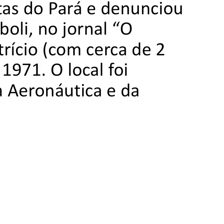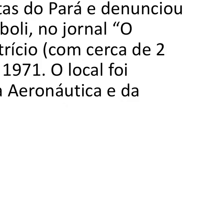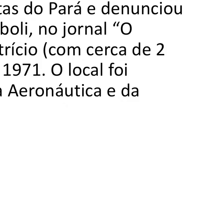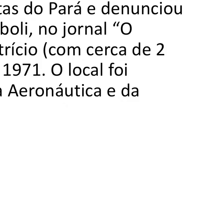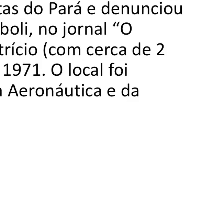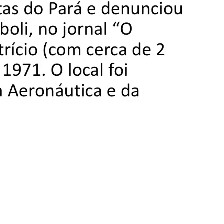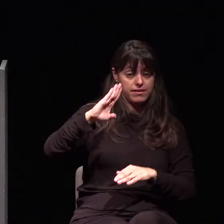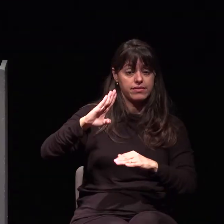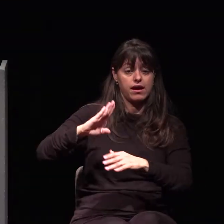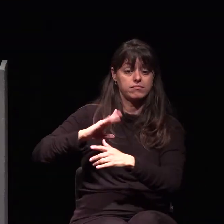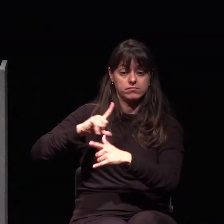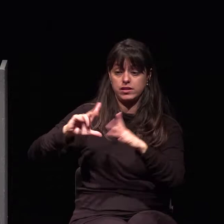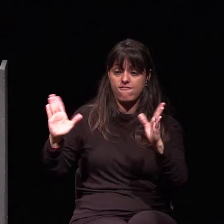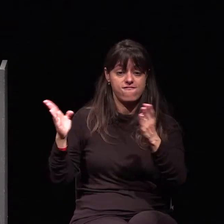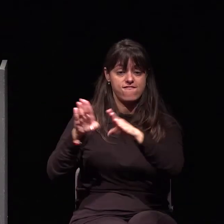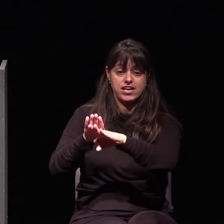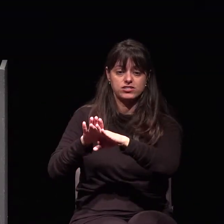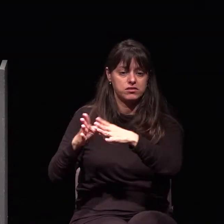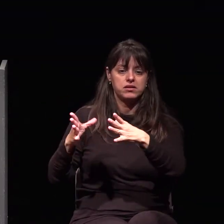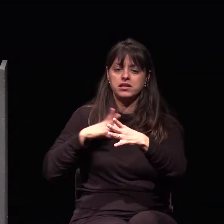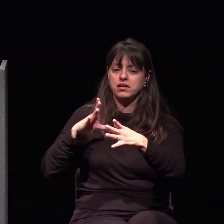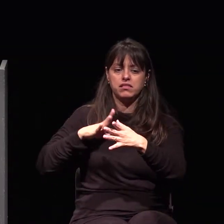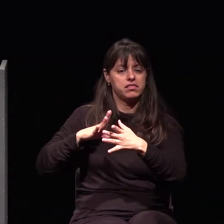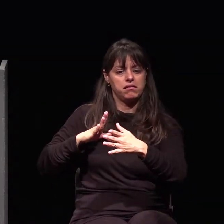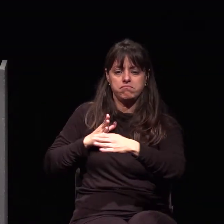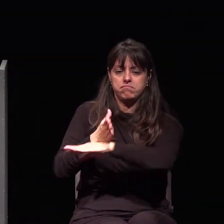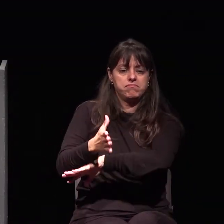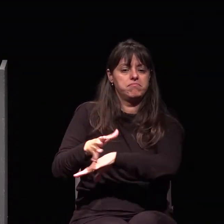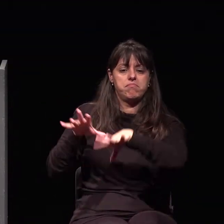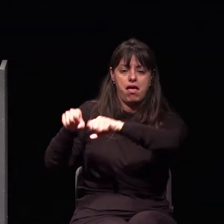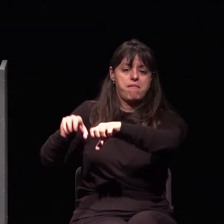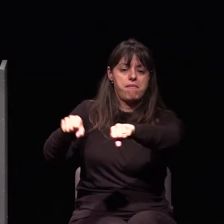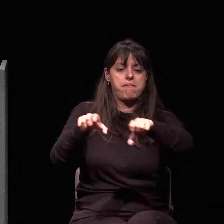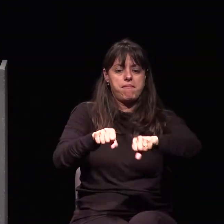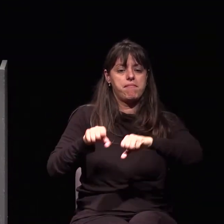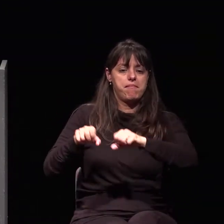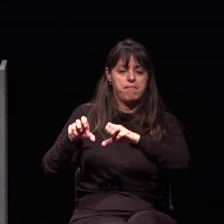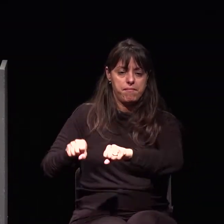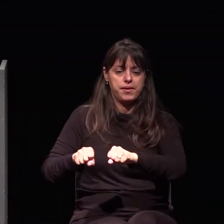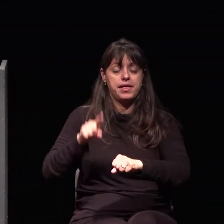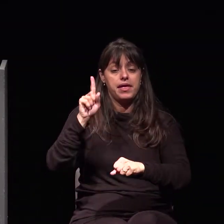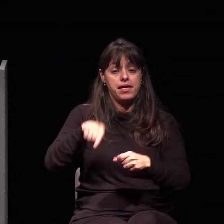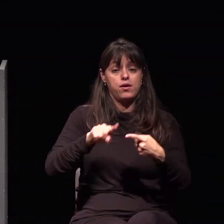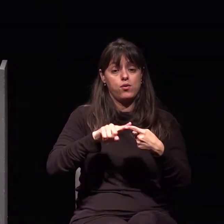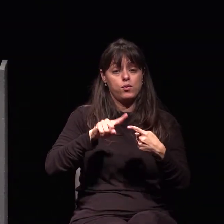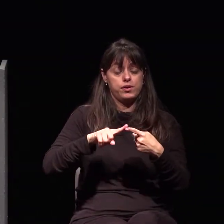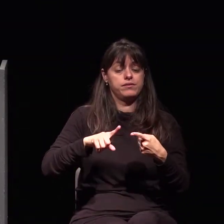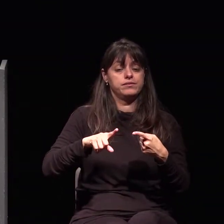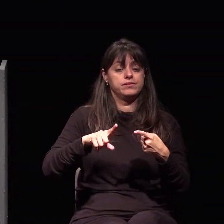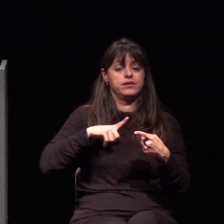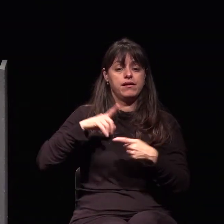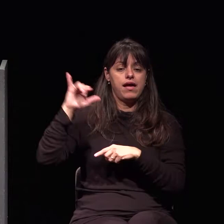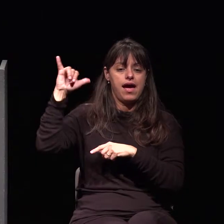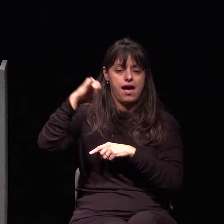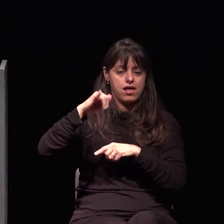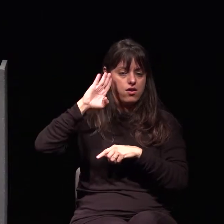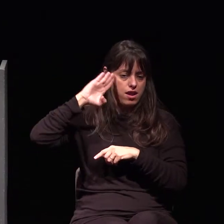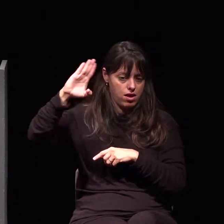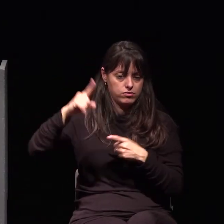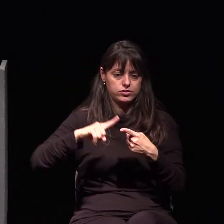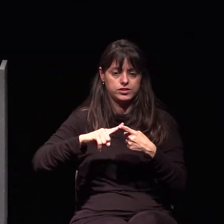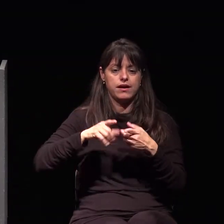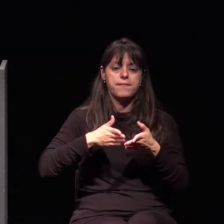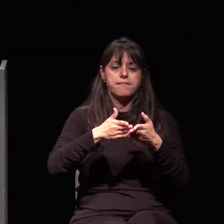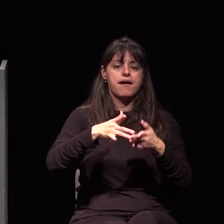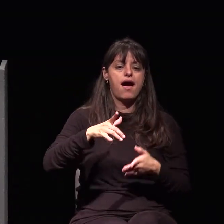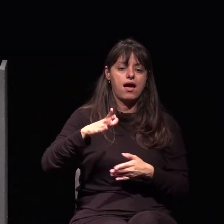1971. O local foi invadido e lacrado por agentes da Marinha, da Aeronáutica e da Polícia Federal. Isso ela depõe lá